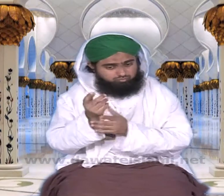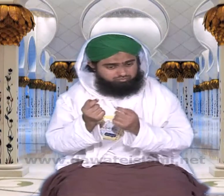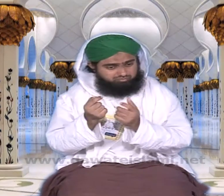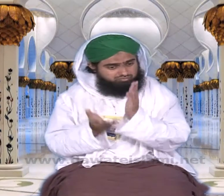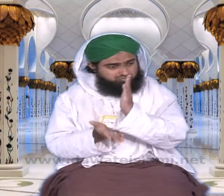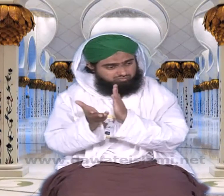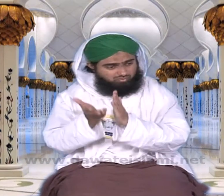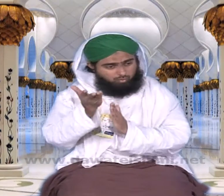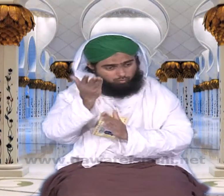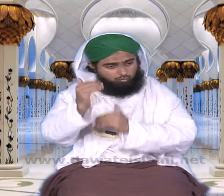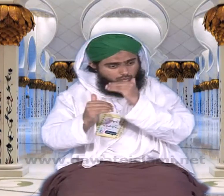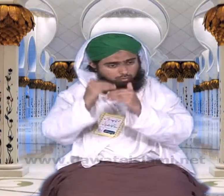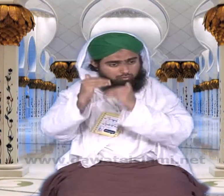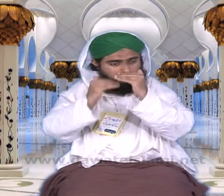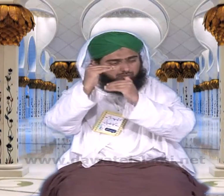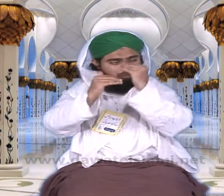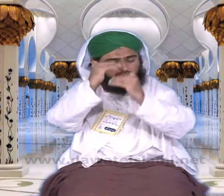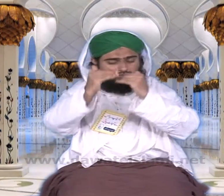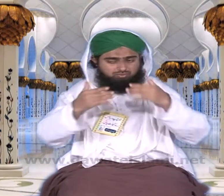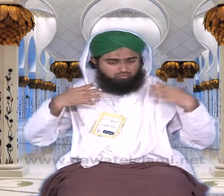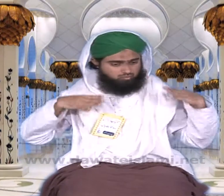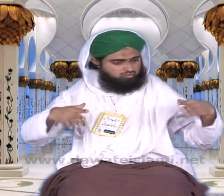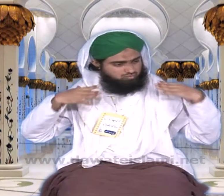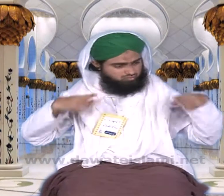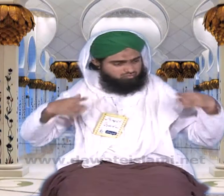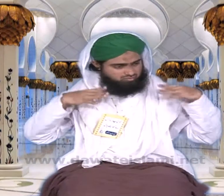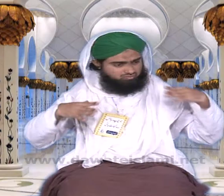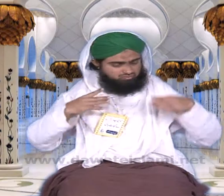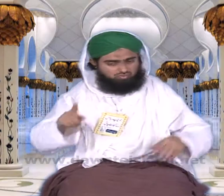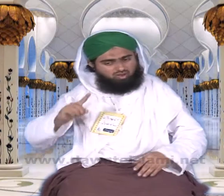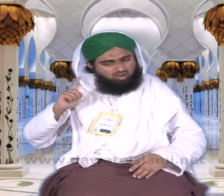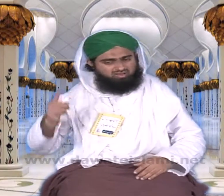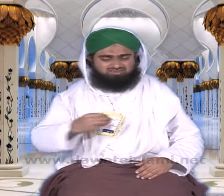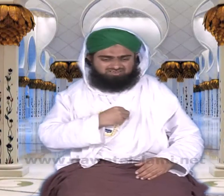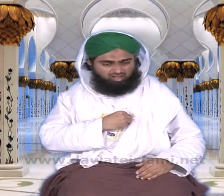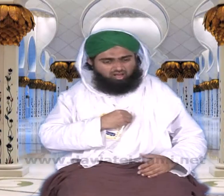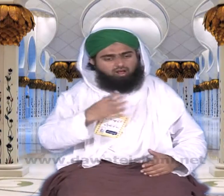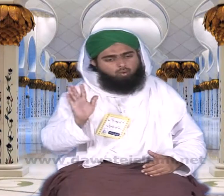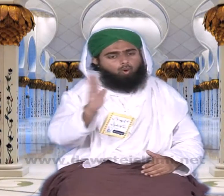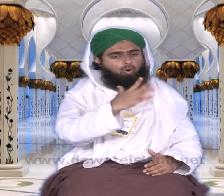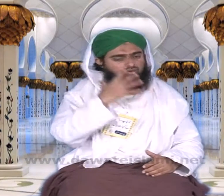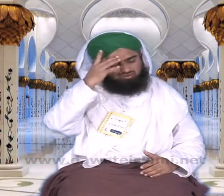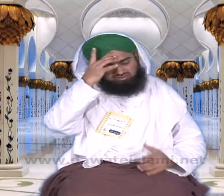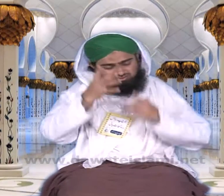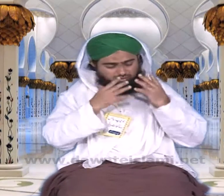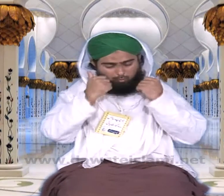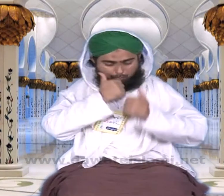طرح مجھے دنیا کا مال آسین ہو جائے اور حصول مال کی خاطر ہر طرح کی تکلیف وہ